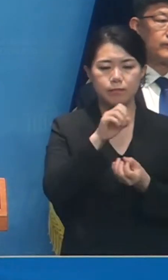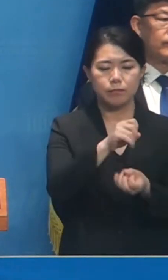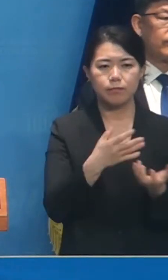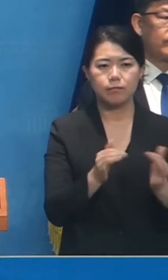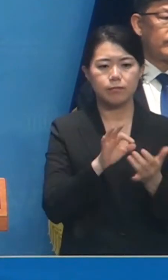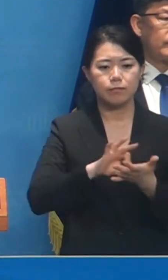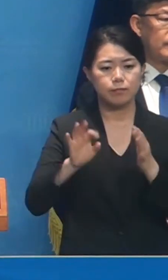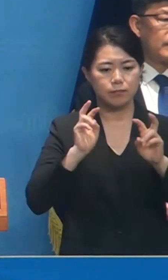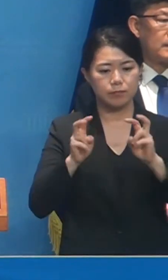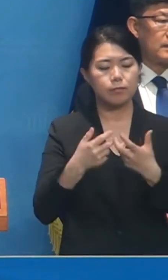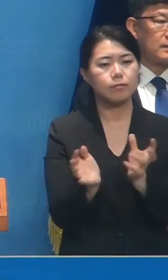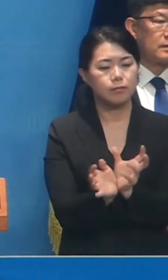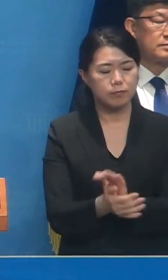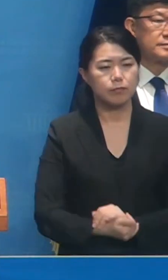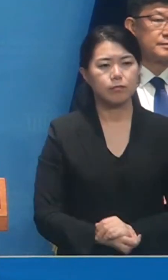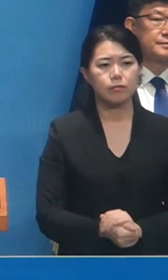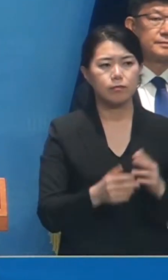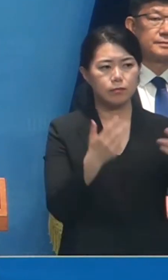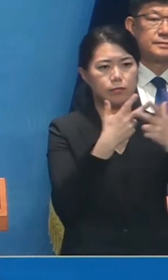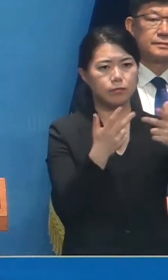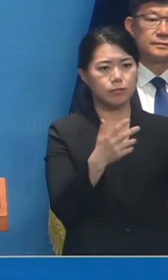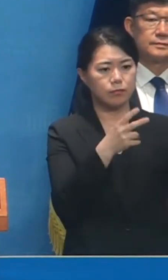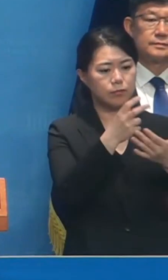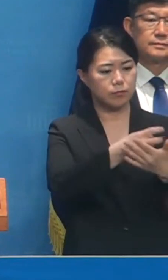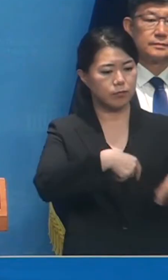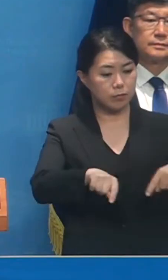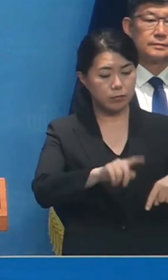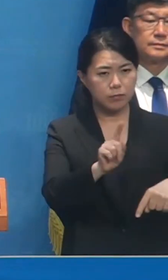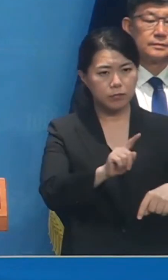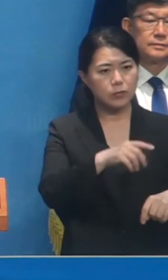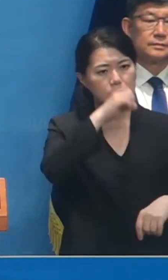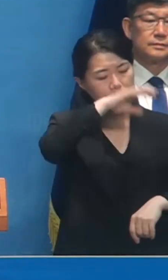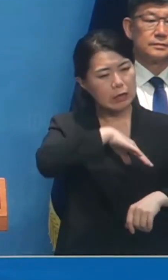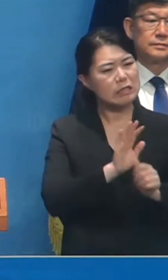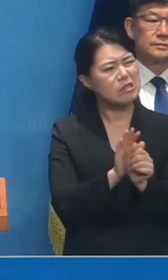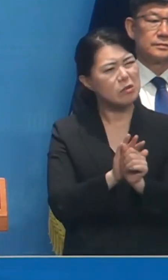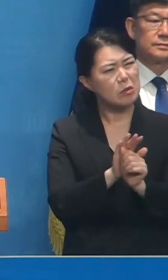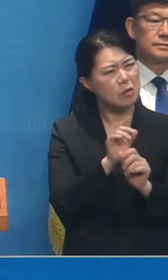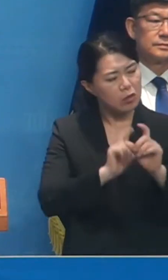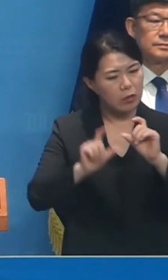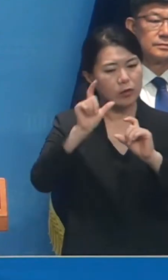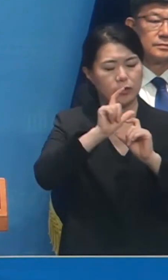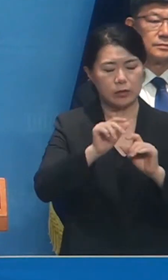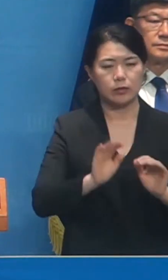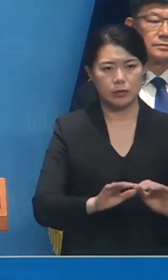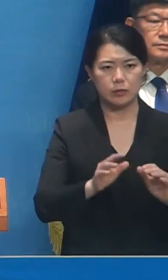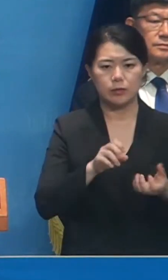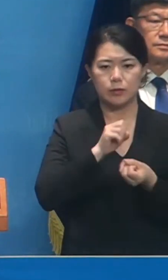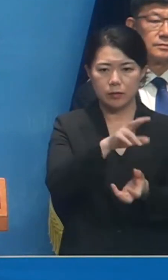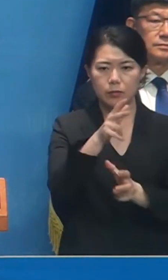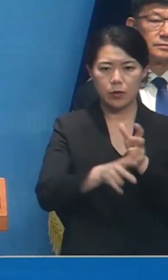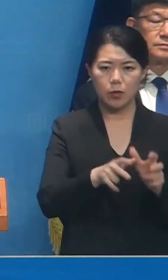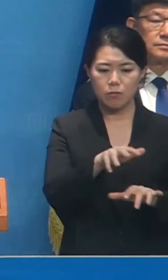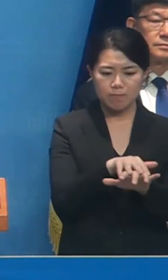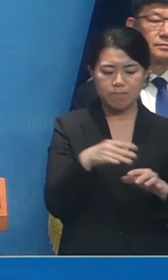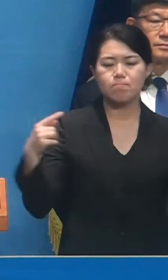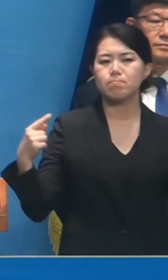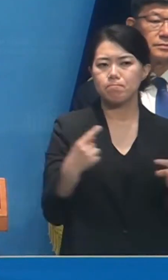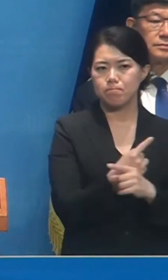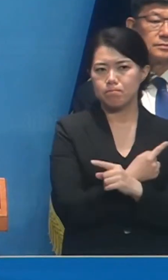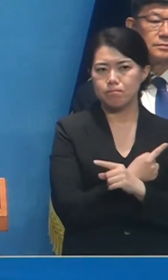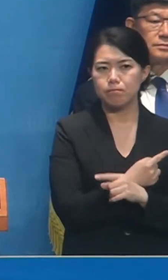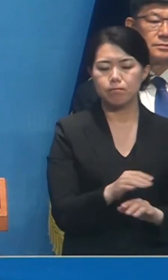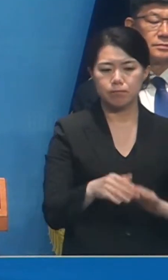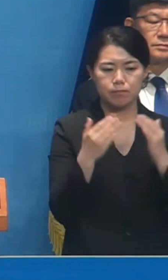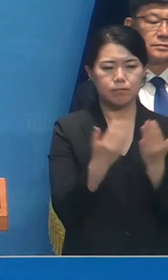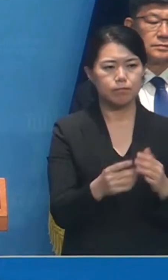종사자 사용자 단체는 이재명 후보님의 정책이 단순한 지원을 넘어 택배 산업 전반의 구조를 개선하고